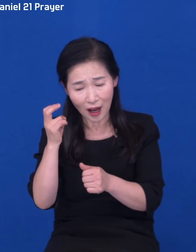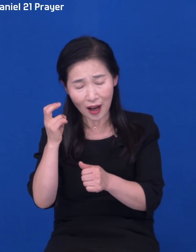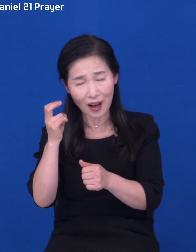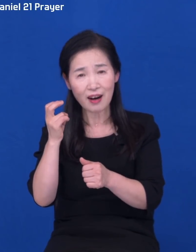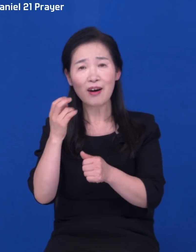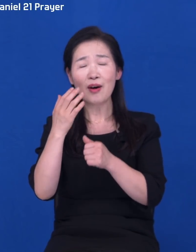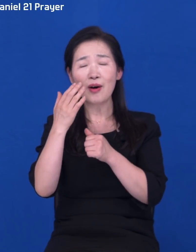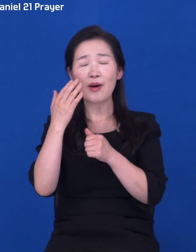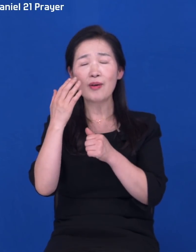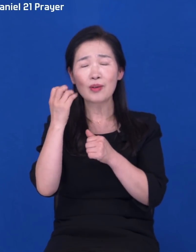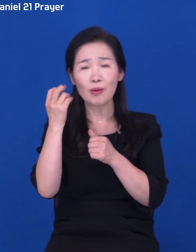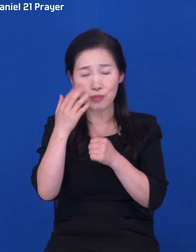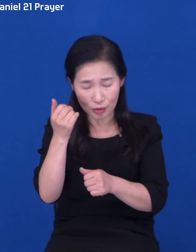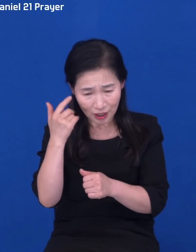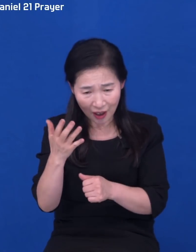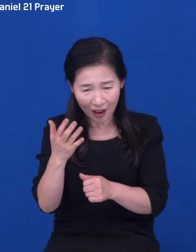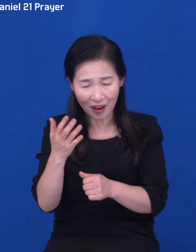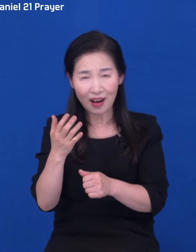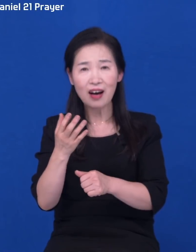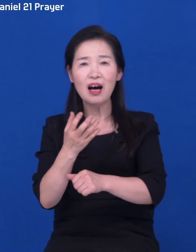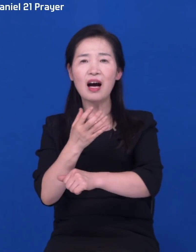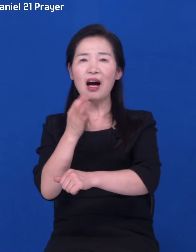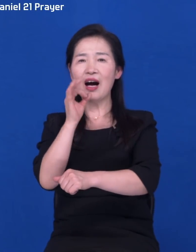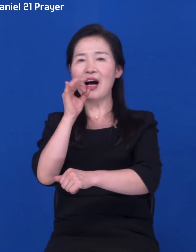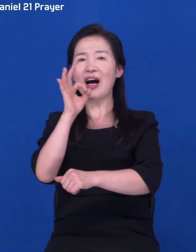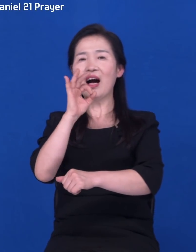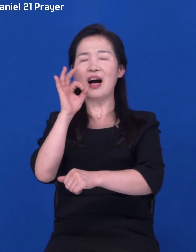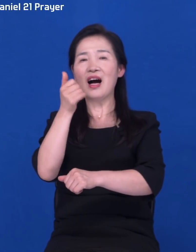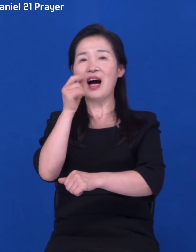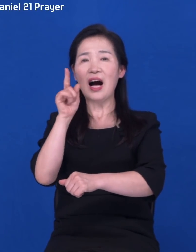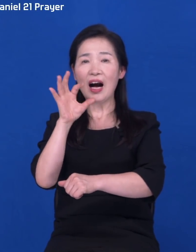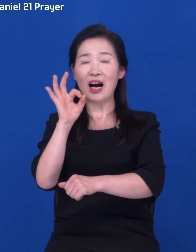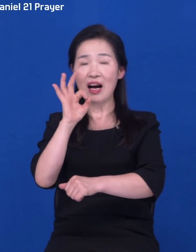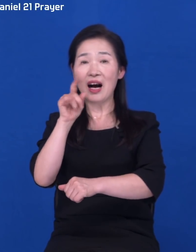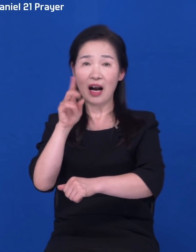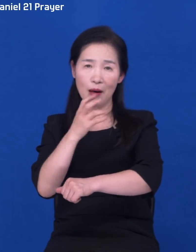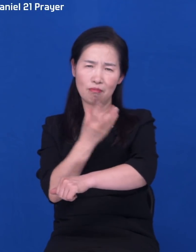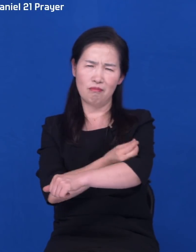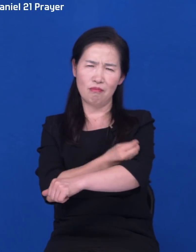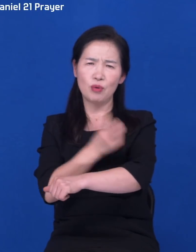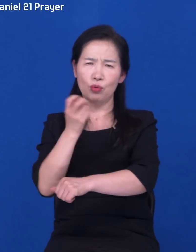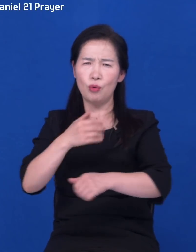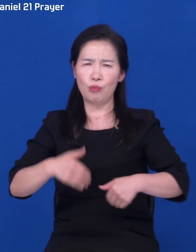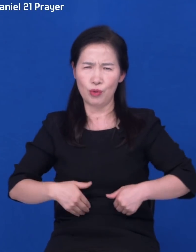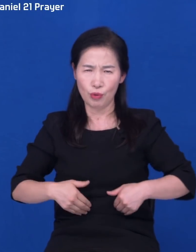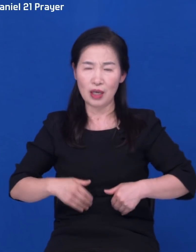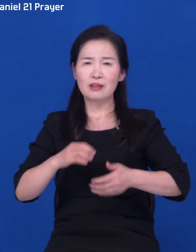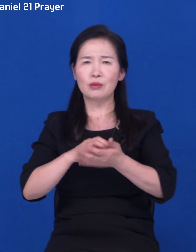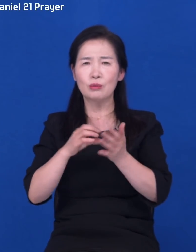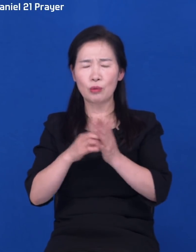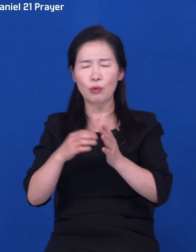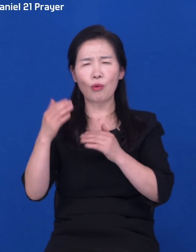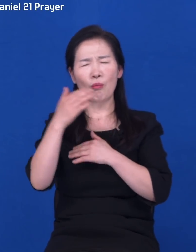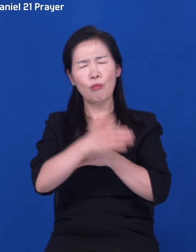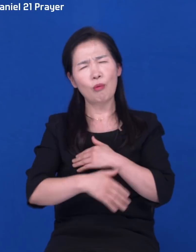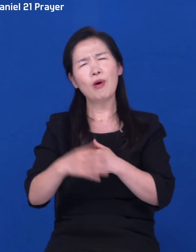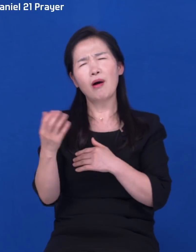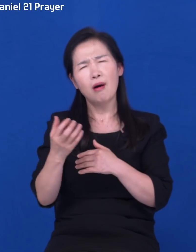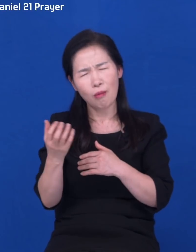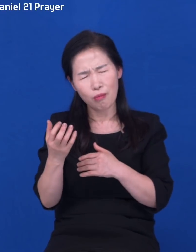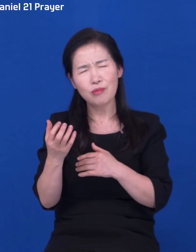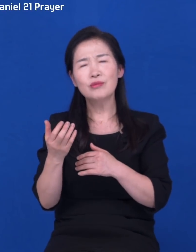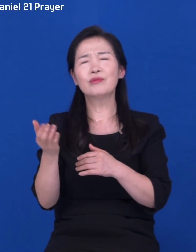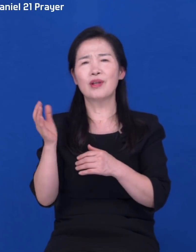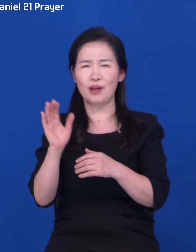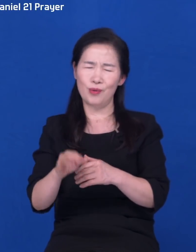이제 다시 시작해야 될 정도로 이제 몸이 안 좋아지기 시작하는데 선생님이 제가 사형 선고를 받으려면